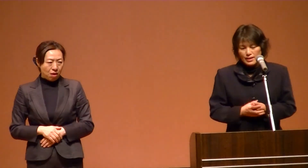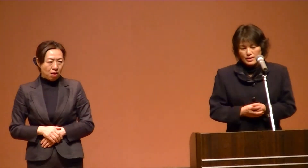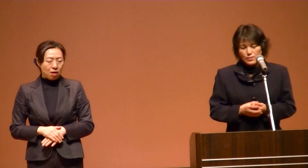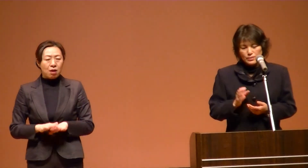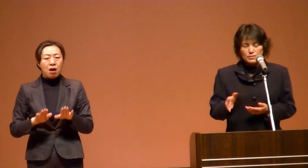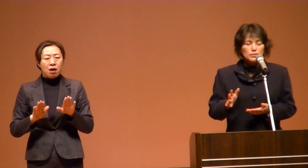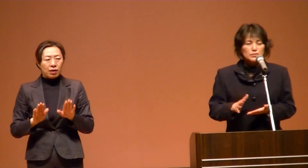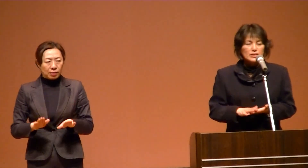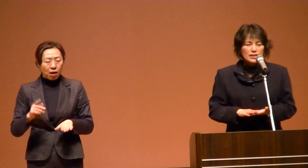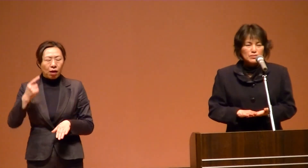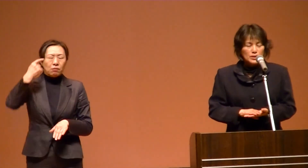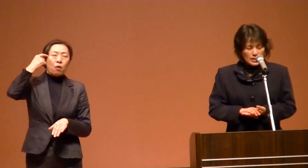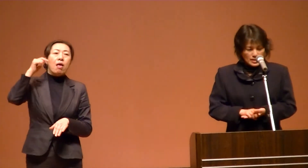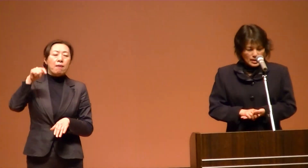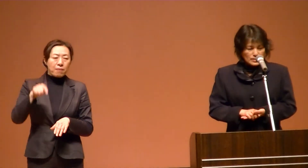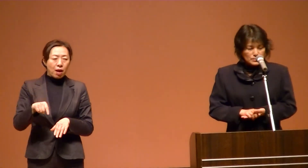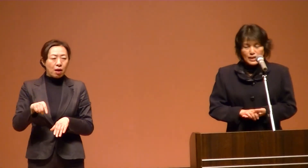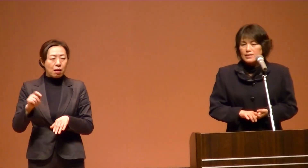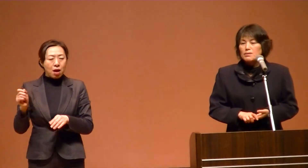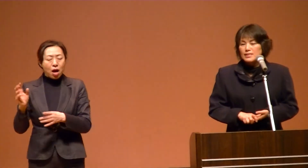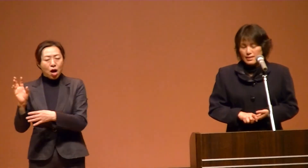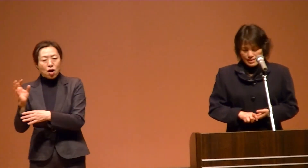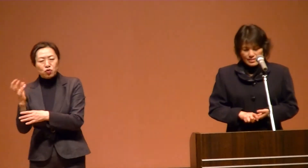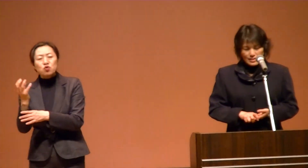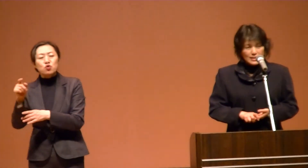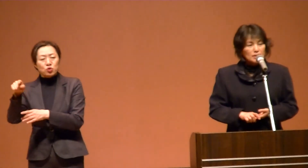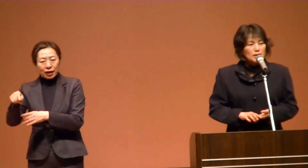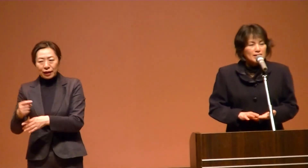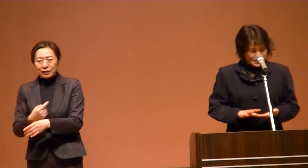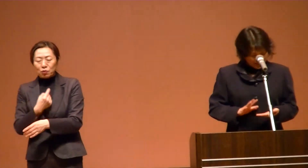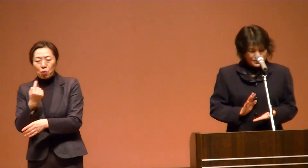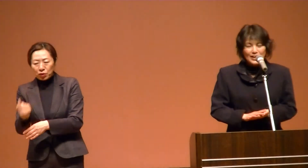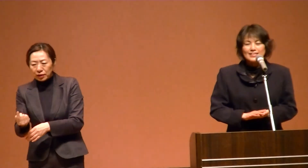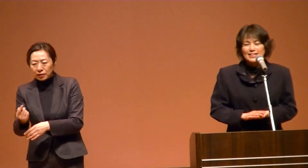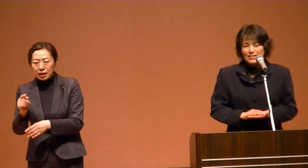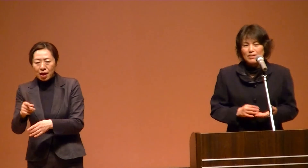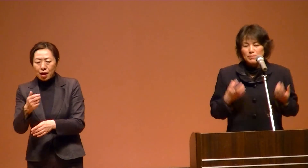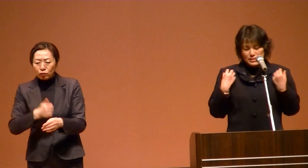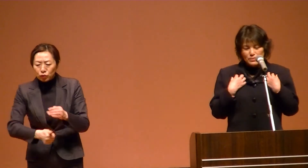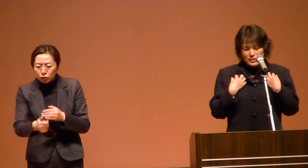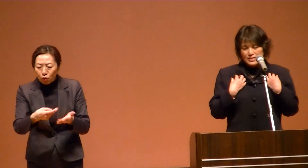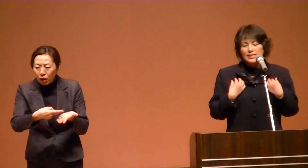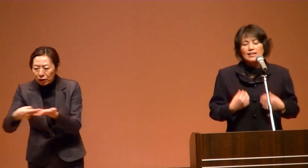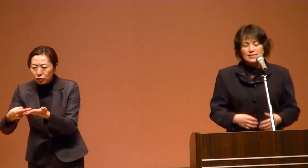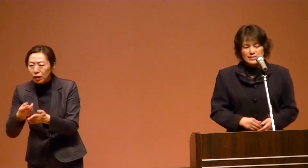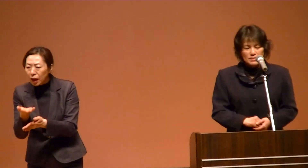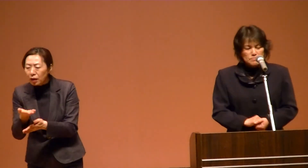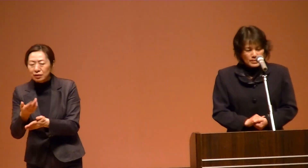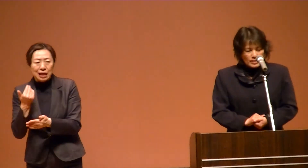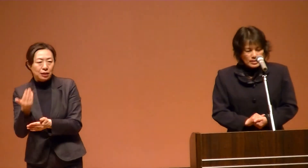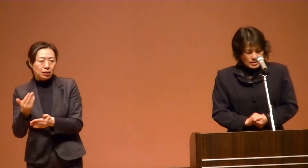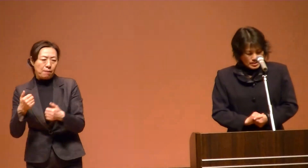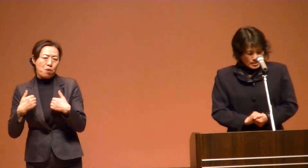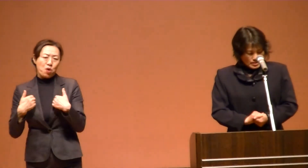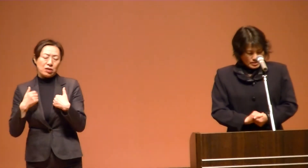って、こういうものですけど搬送されてませんかって聞けばよかったんだけど、やっぱり童貞してたんです